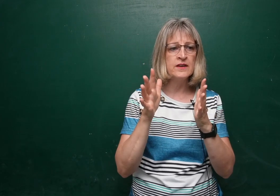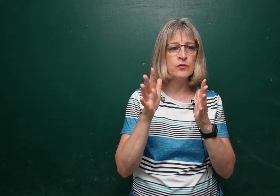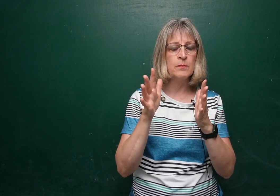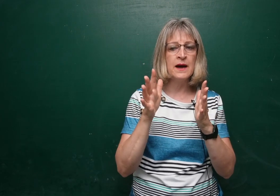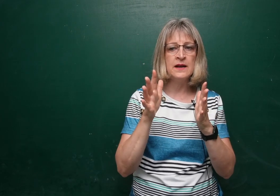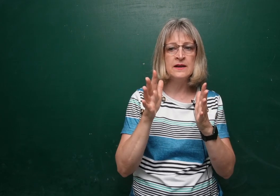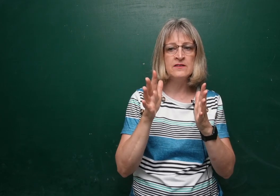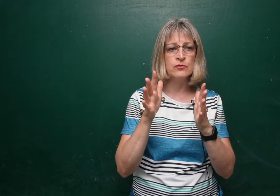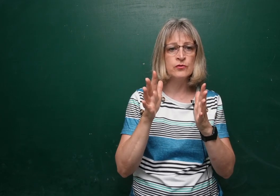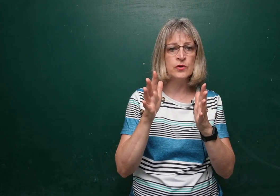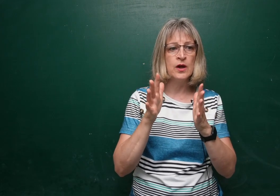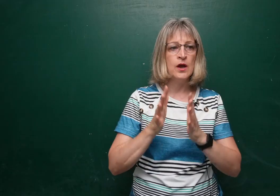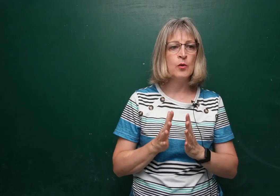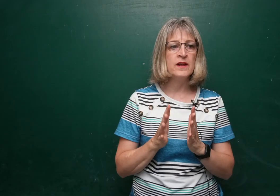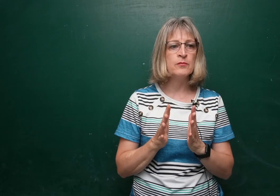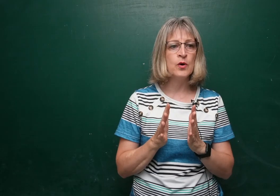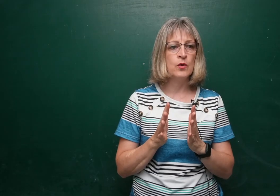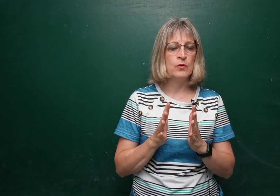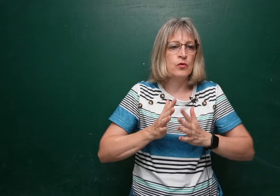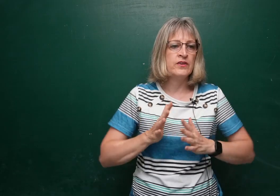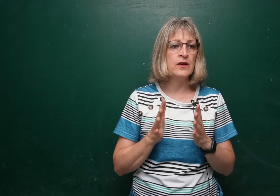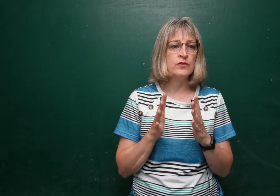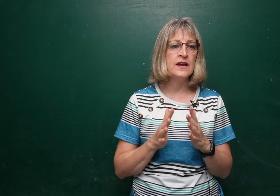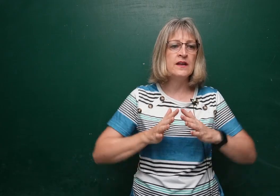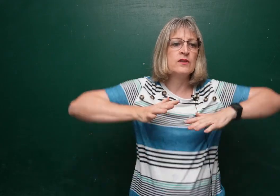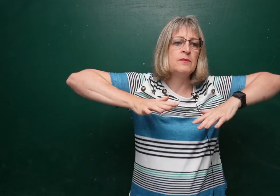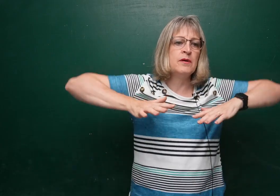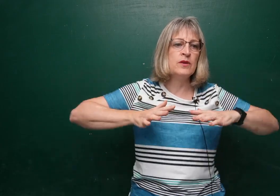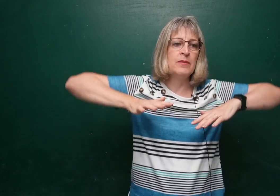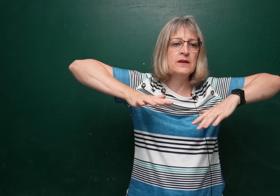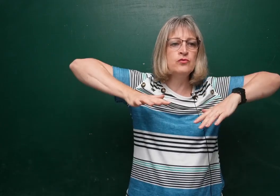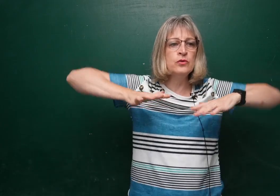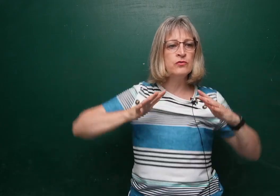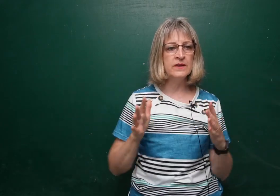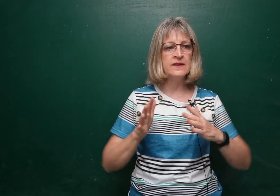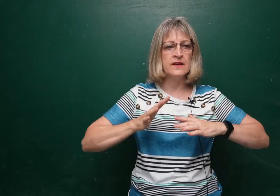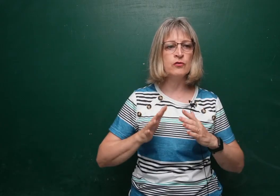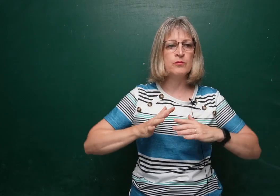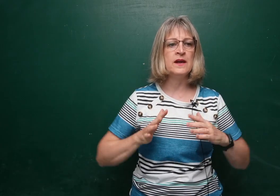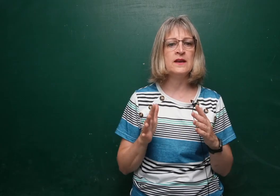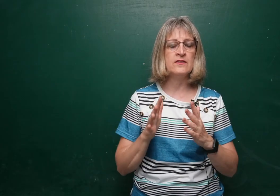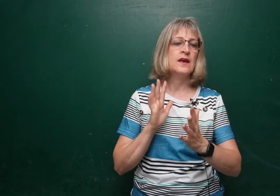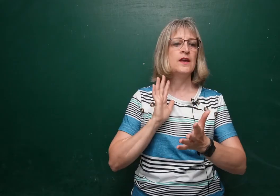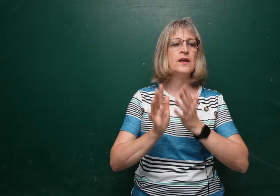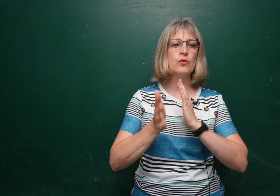L'orientation parallèle les uns aux autres. L'emplacement, on est à l'aise, on n'a pas les coudes levés ni rien, on se met à l'aise et on